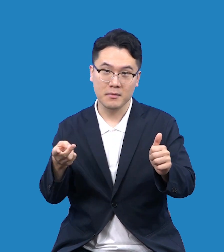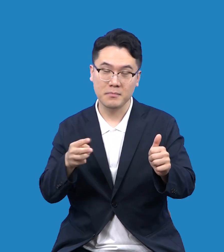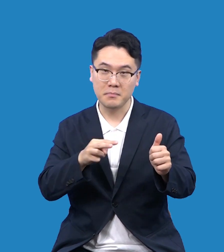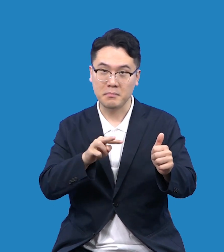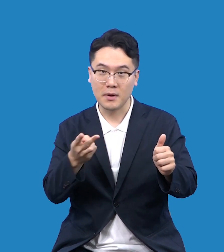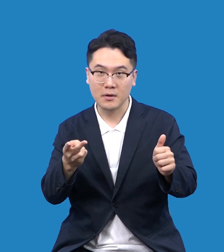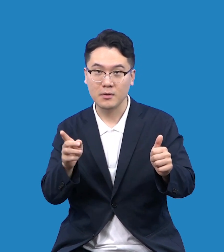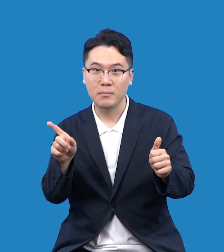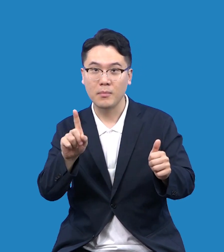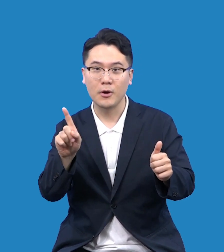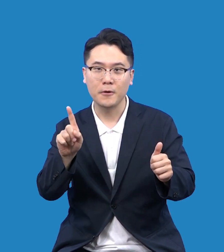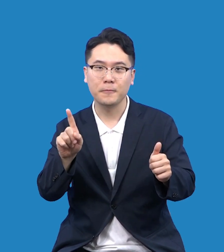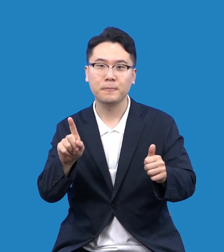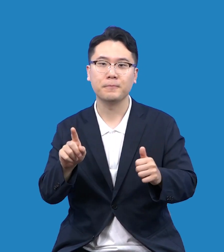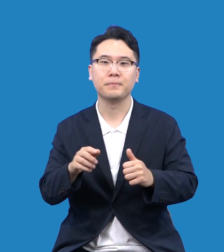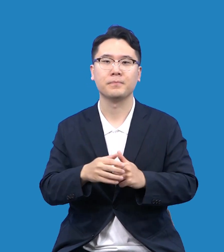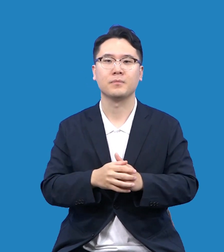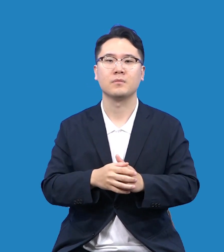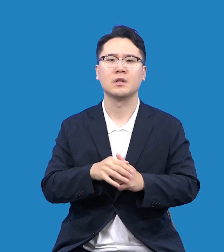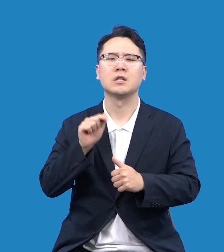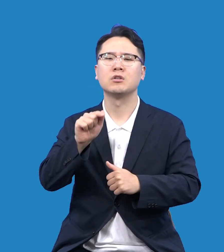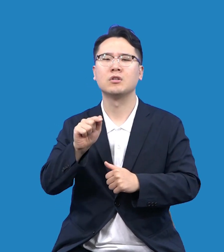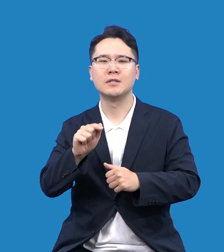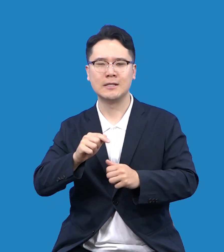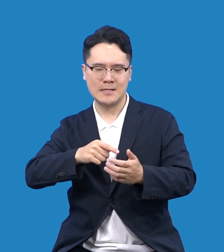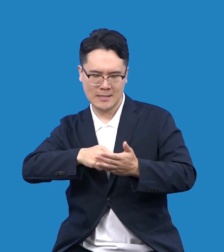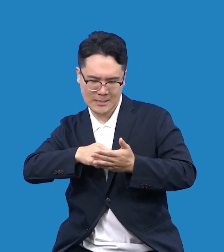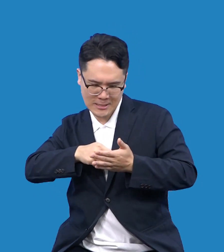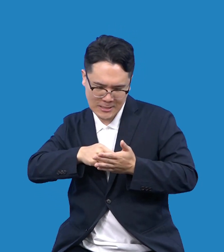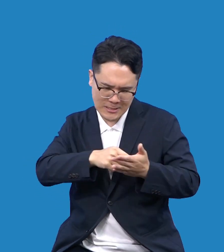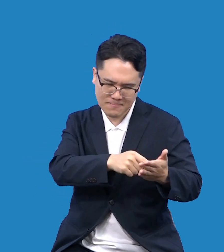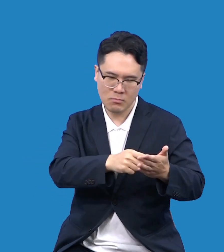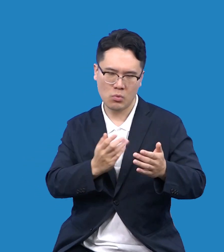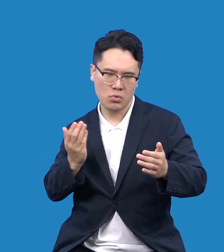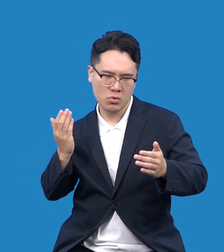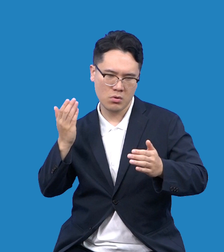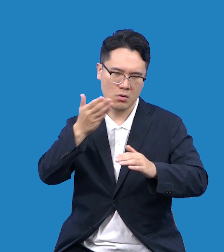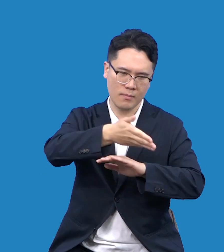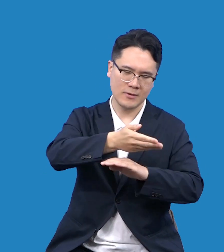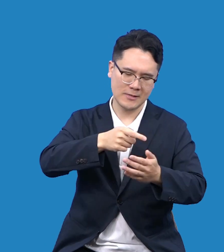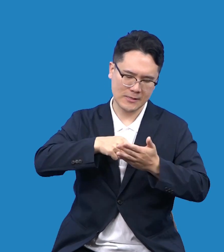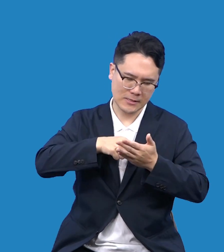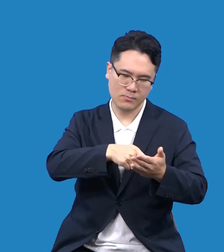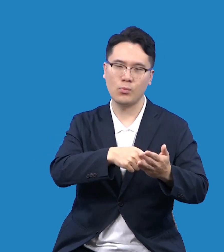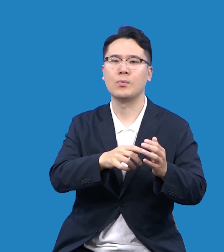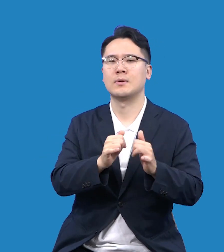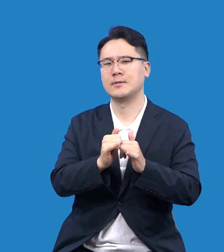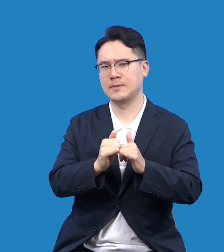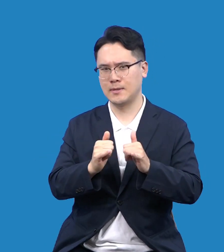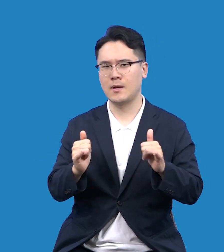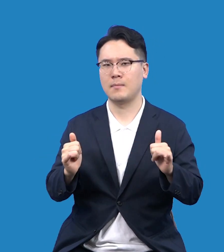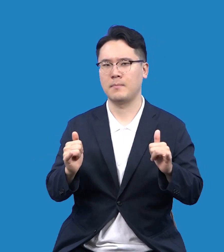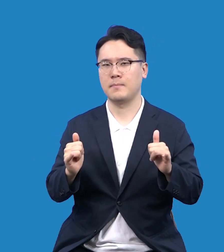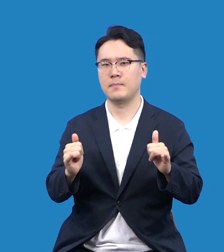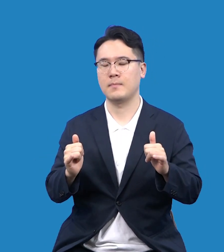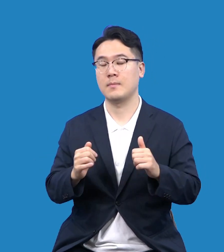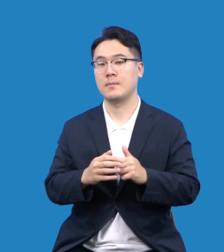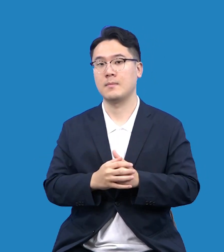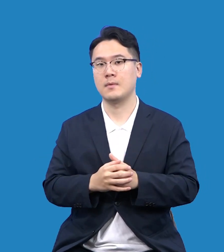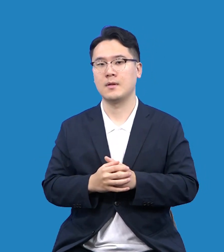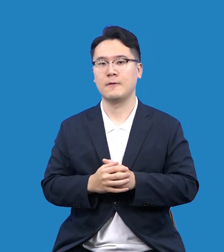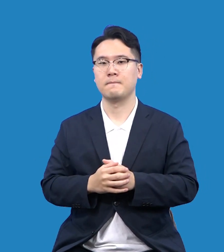who overcomes, overcome. 많이 쓰는 말이잖아요. overcome 한다. 그 말은 난관과